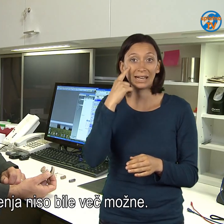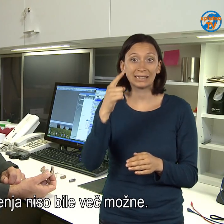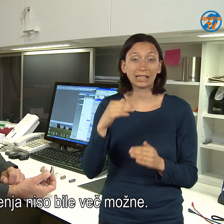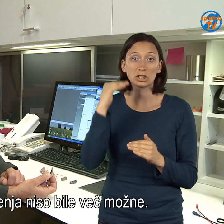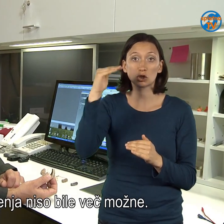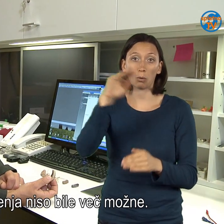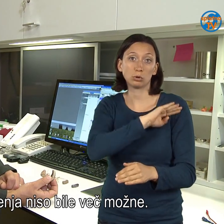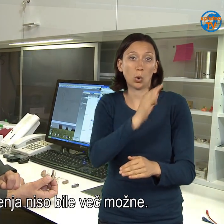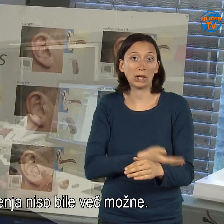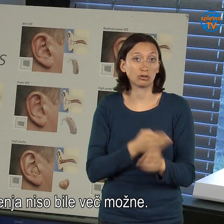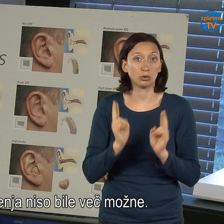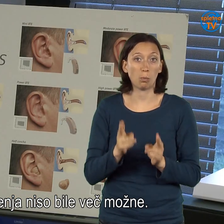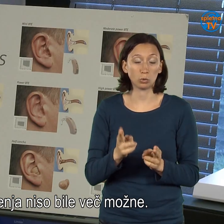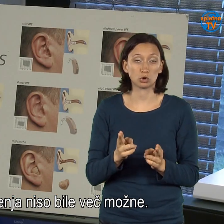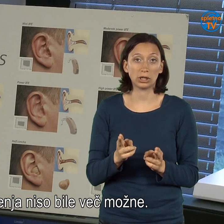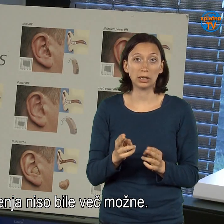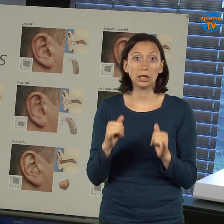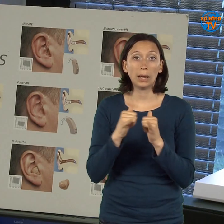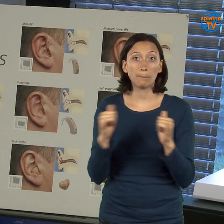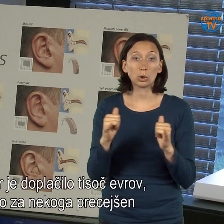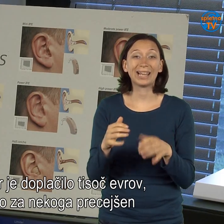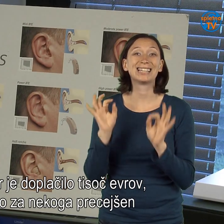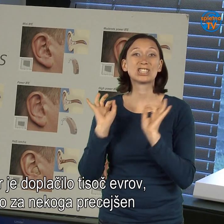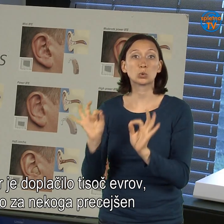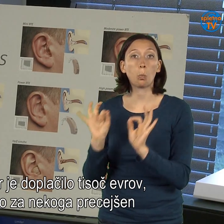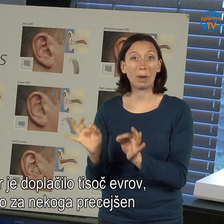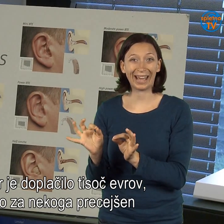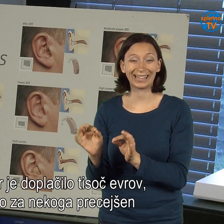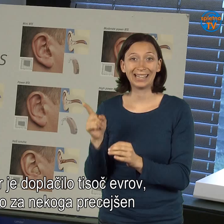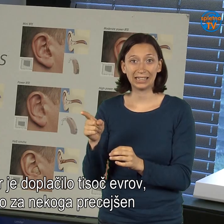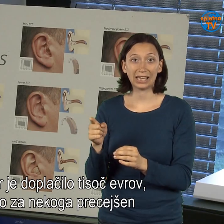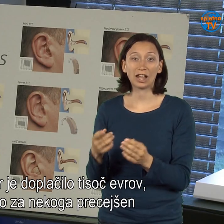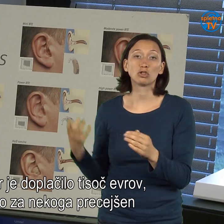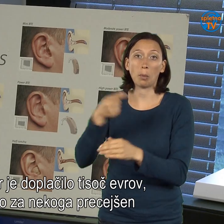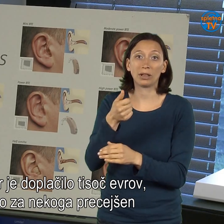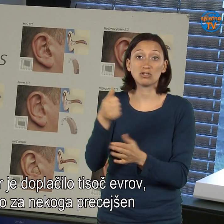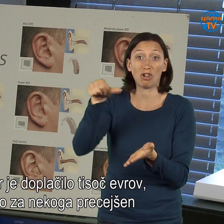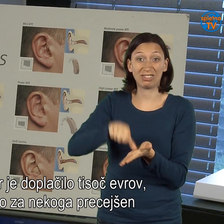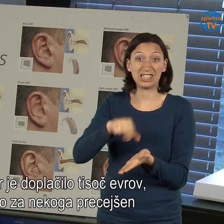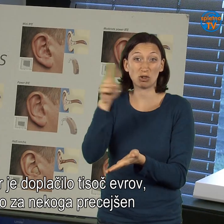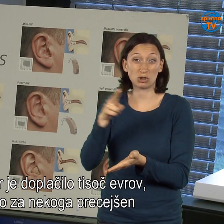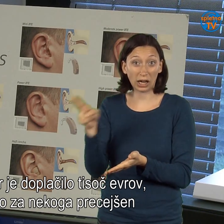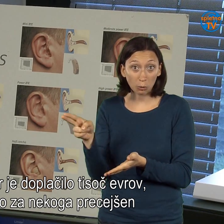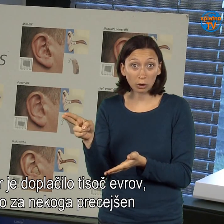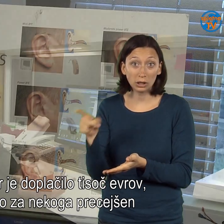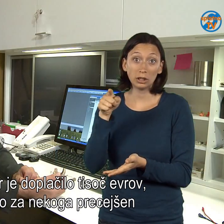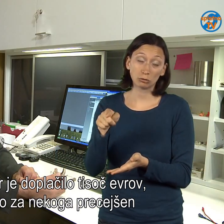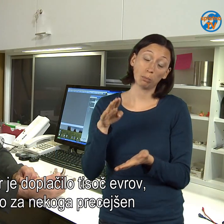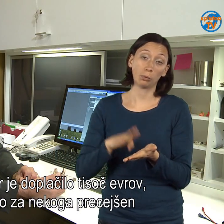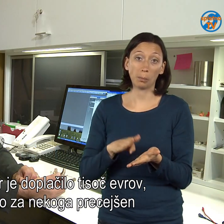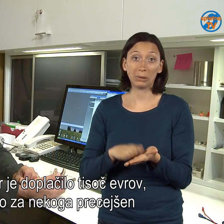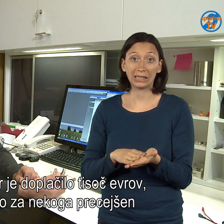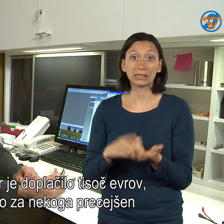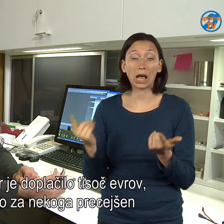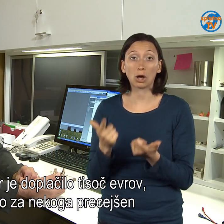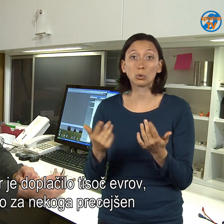ne glede na stopnjo ojačanjem, možne. Model Super je doplačilo 1000 evrov. To